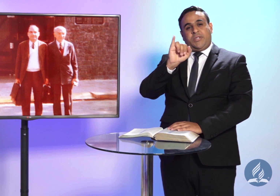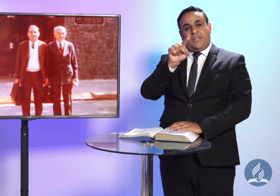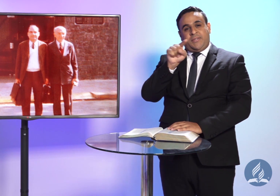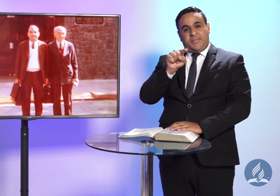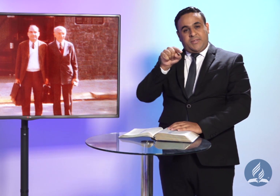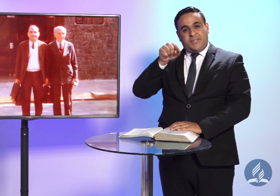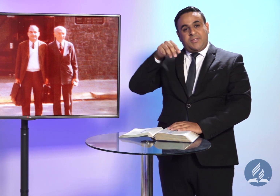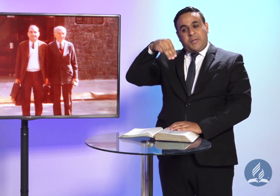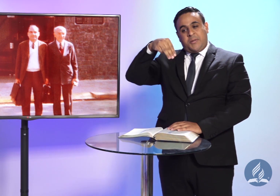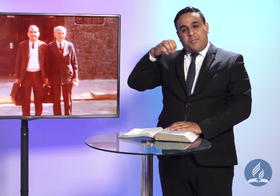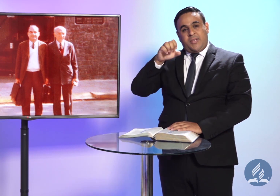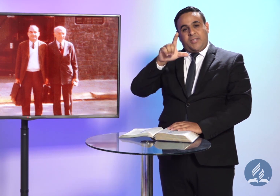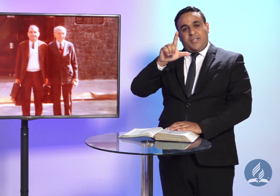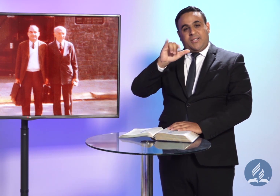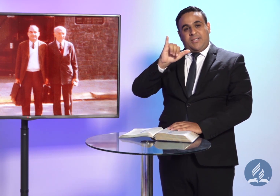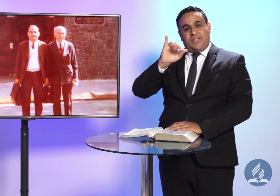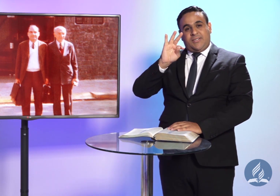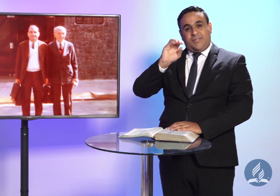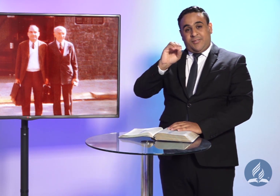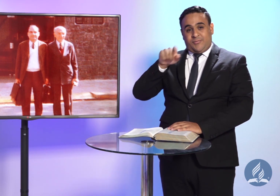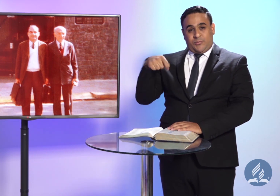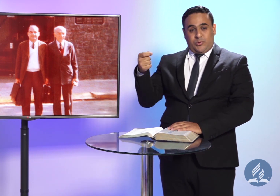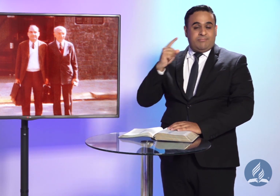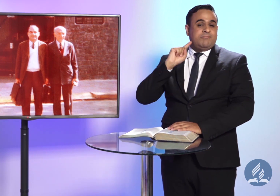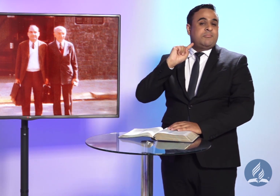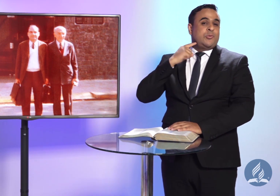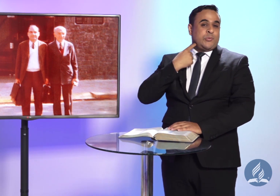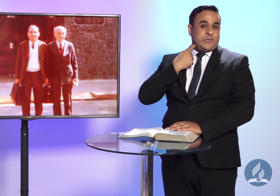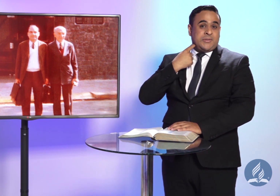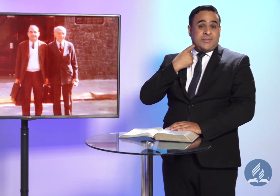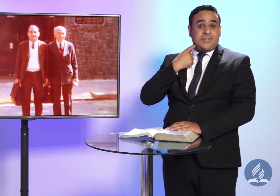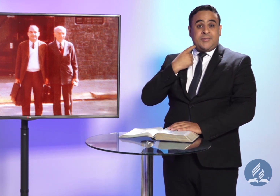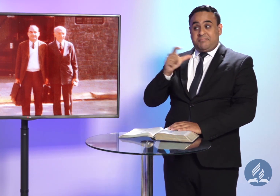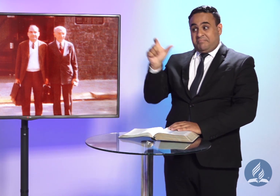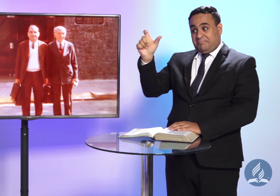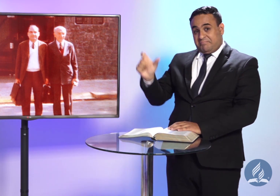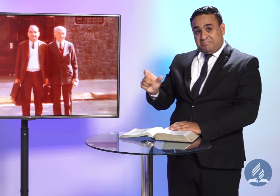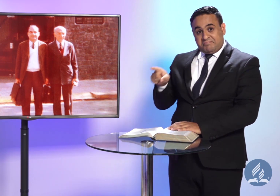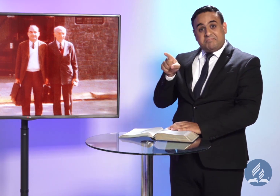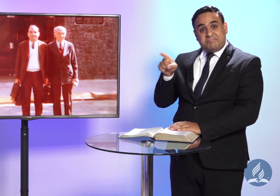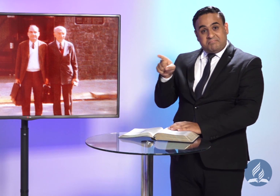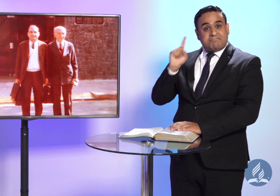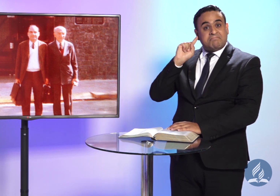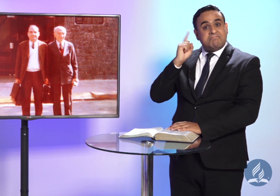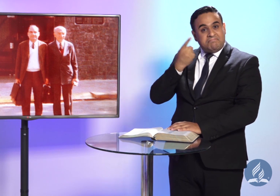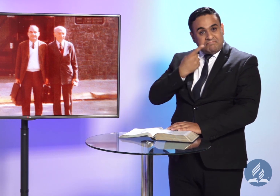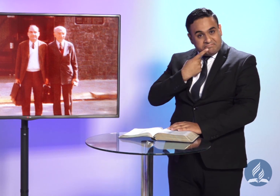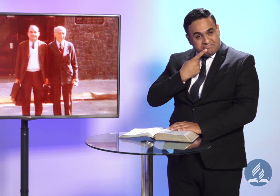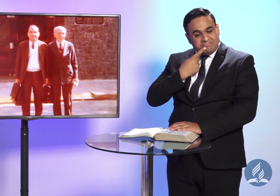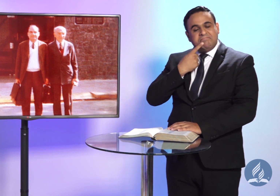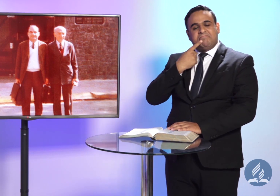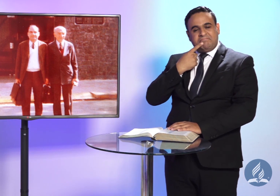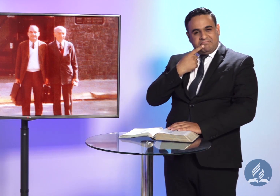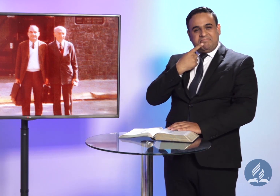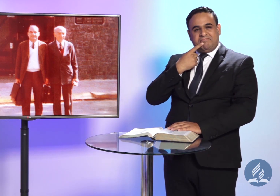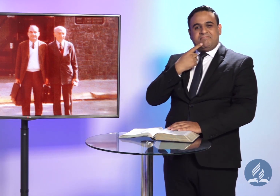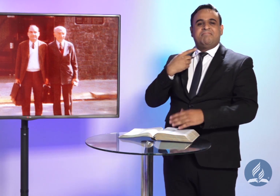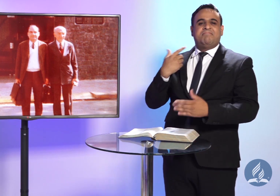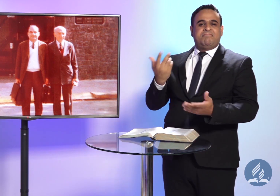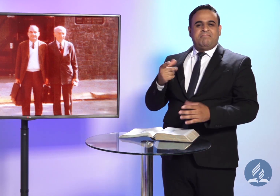Diz a nossa história de que um homem chamado Luiz Melito, surdo,